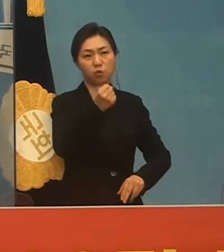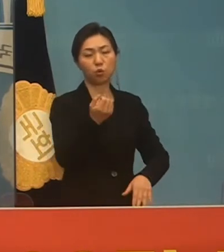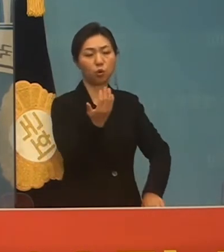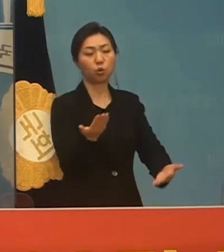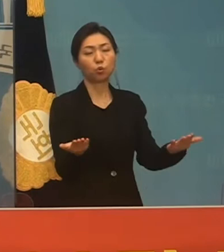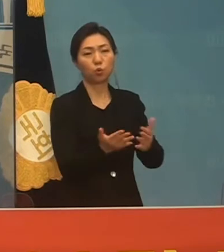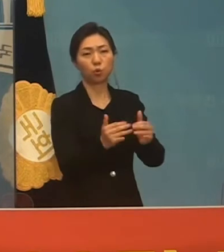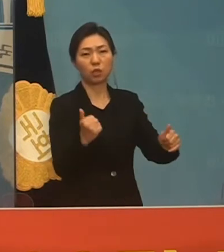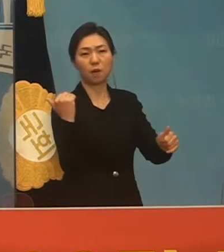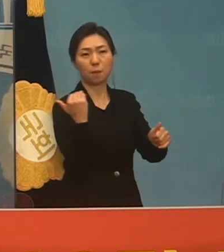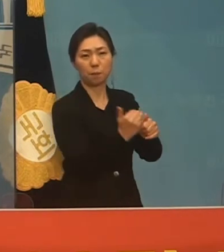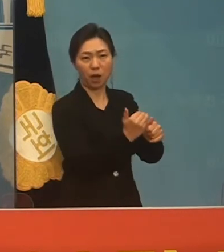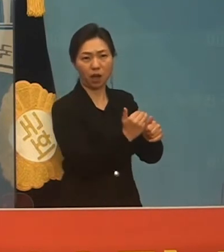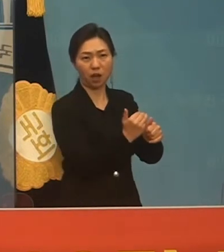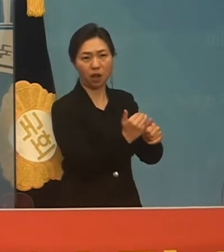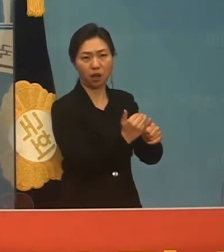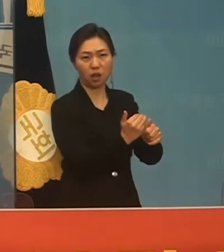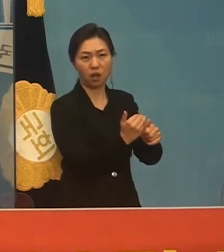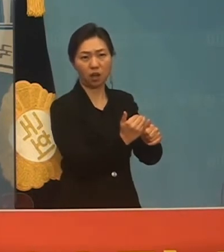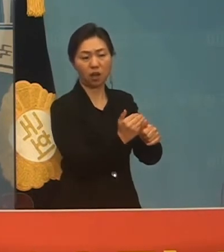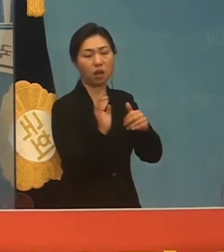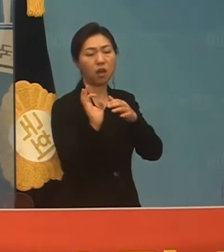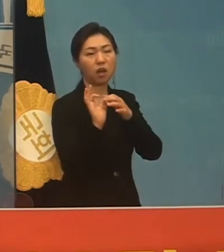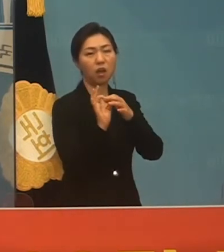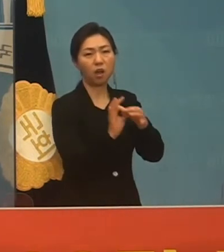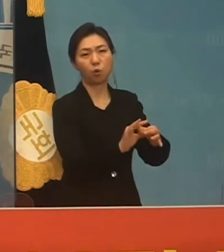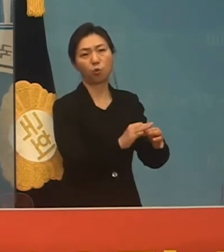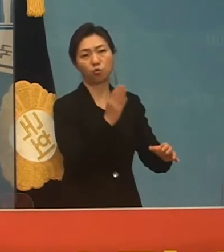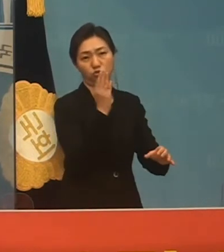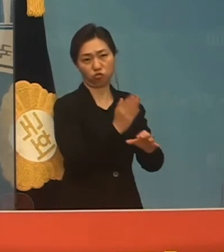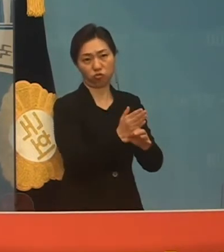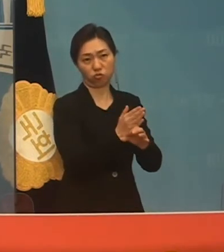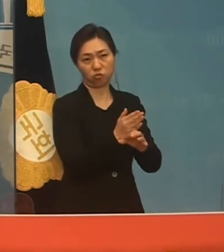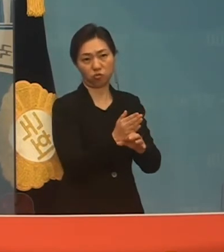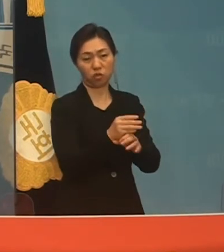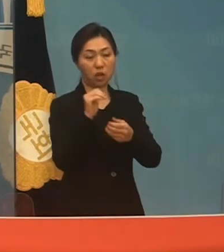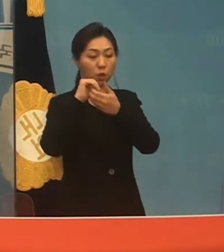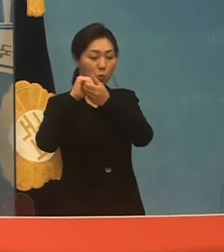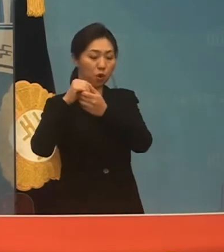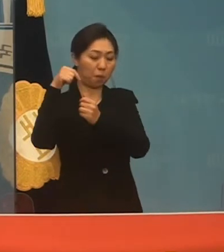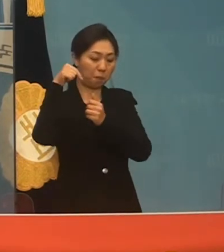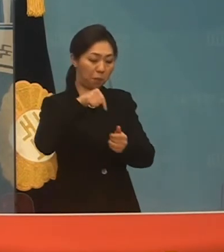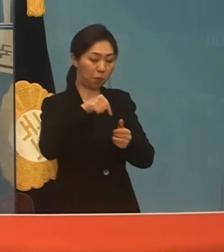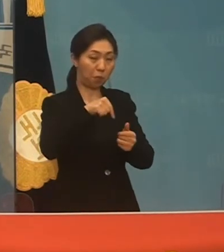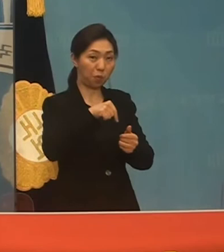살인이라고 이야기하는 집단해고를 도급업체를 통해 통보하였습니다.